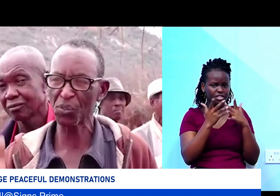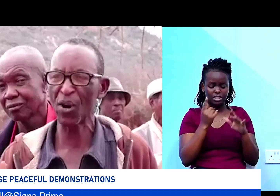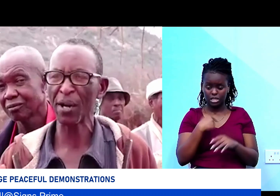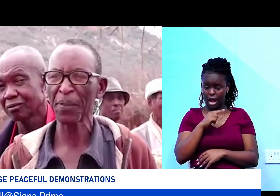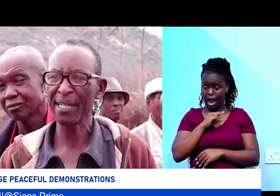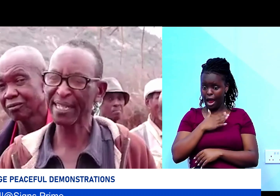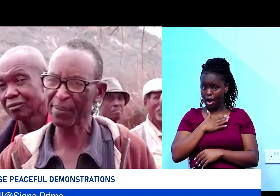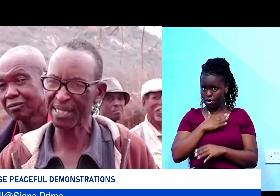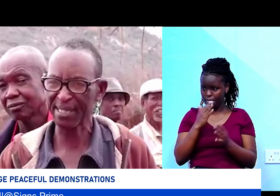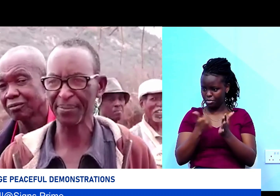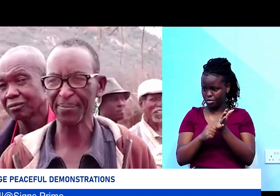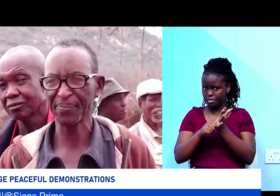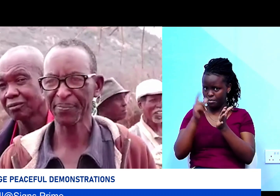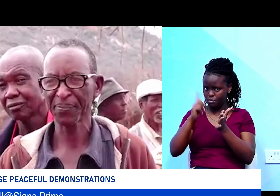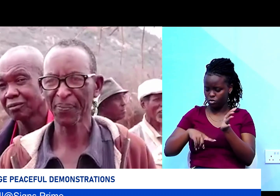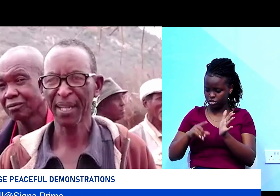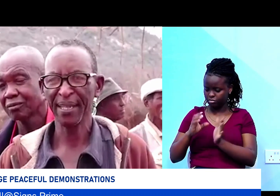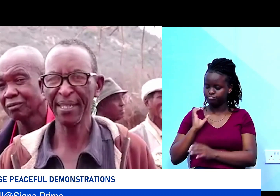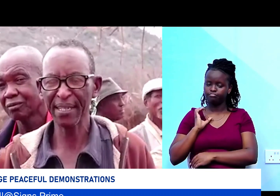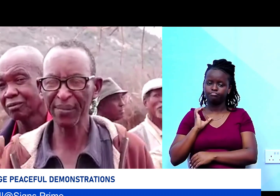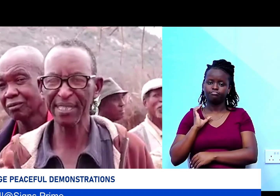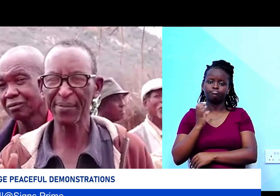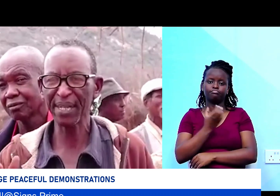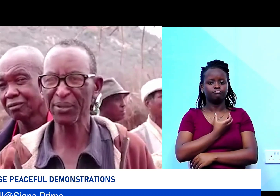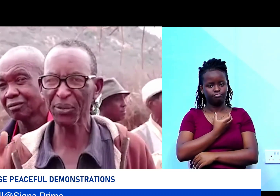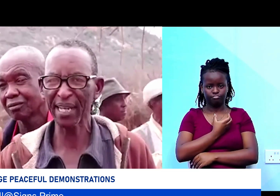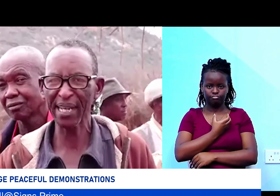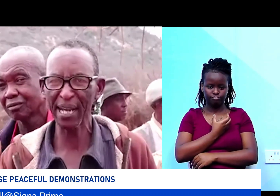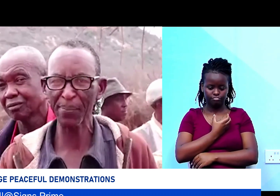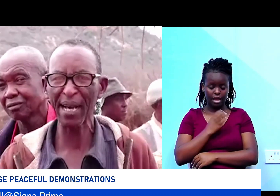kubwa ni kamiti. Hii kamiti ambayo tuko naye hapa